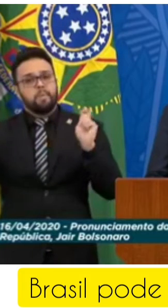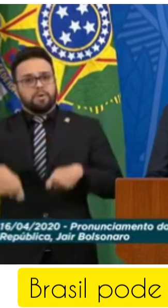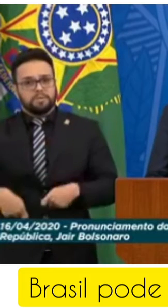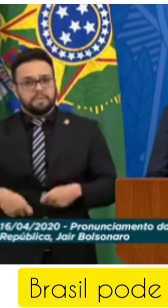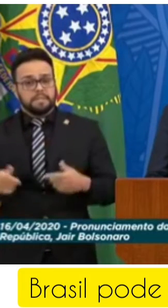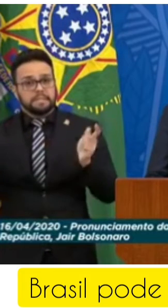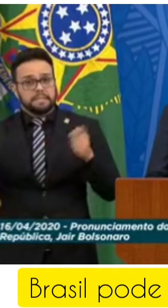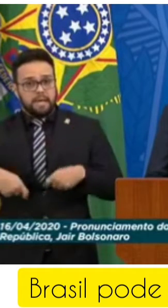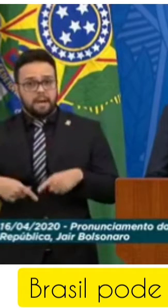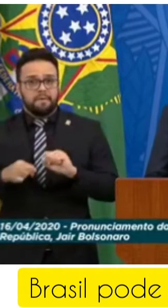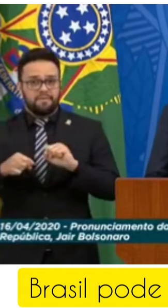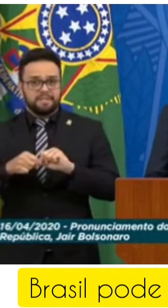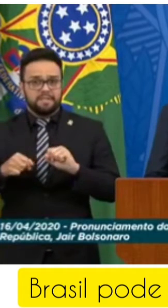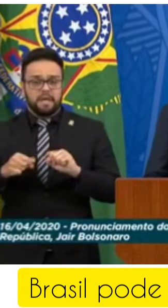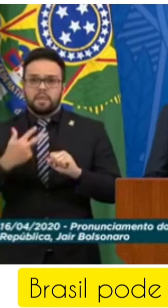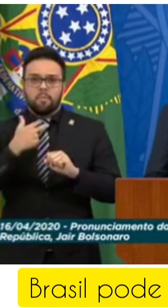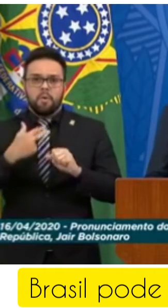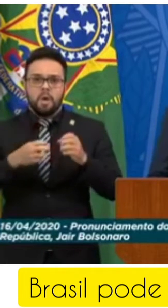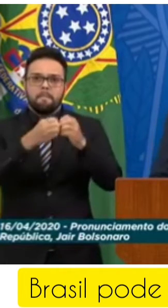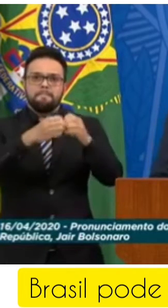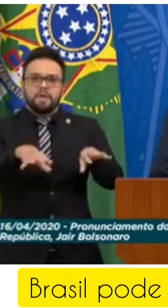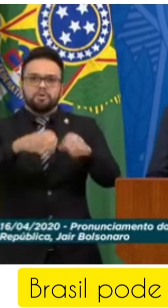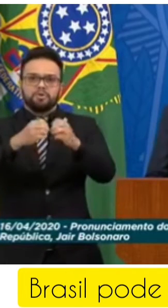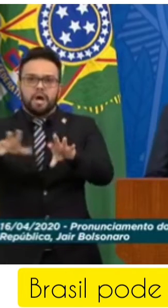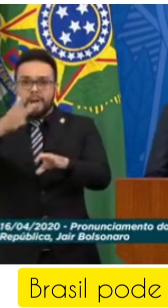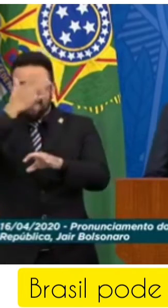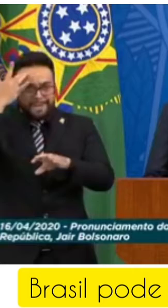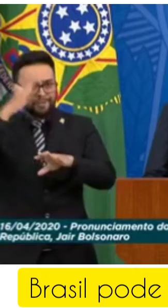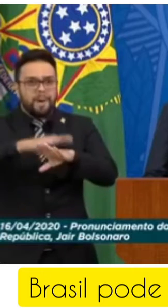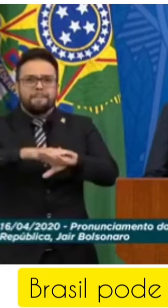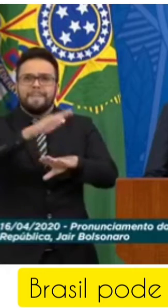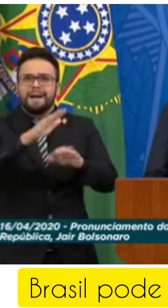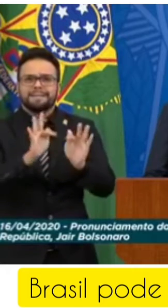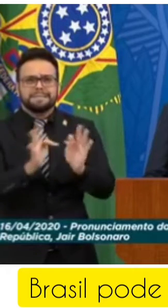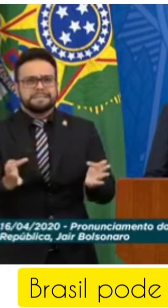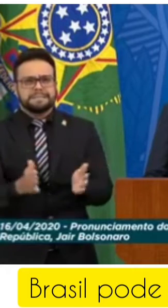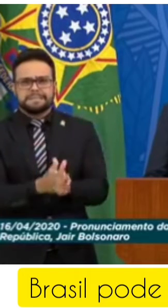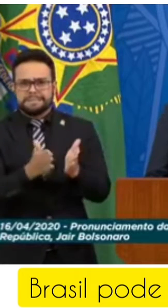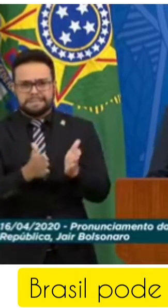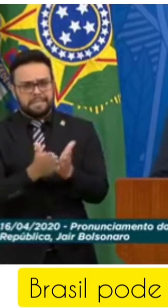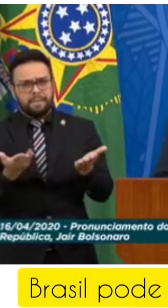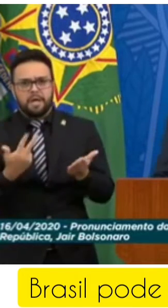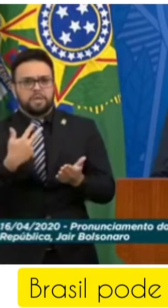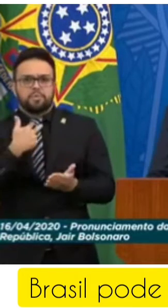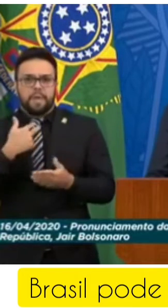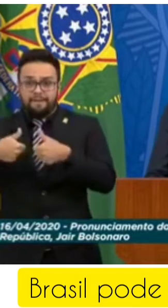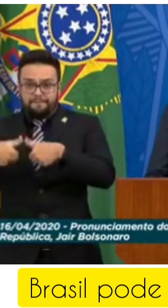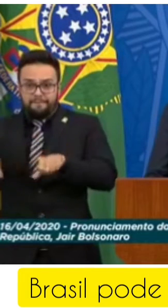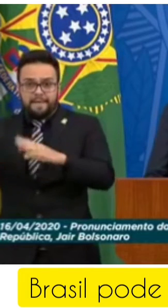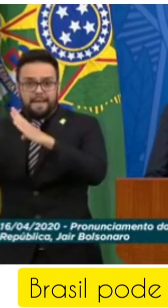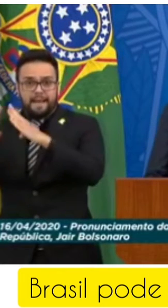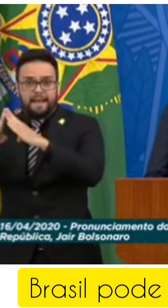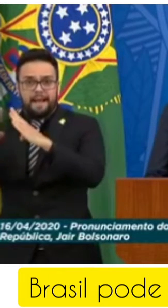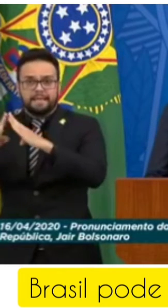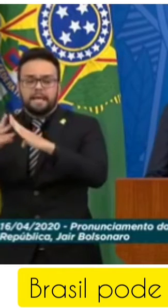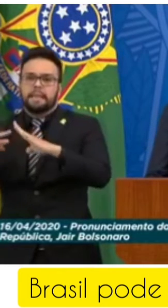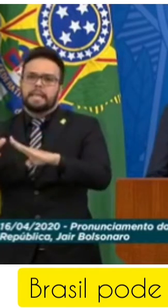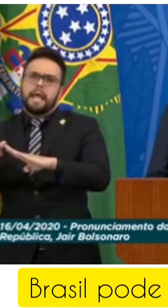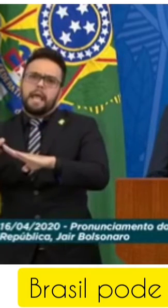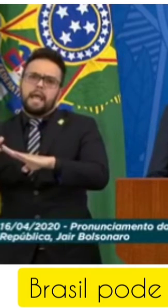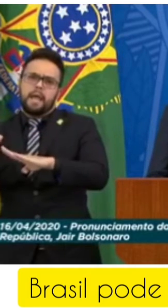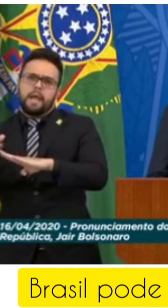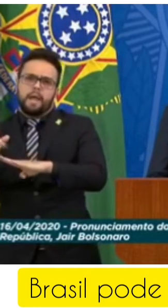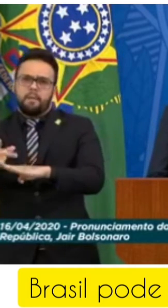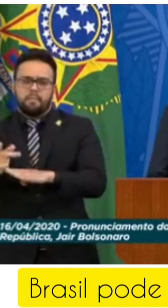poderemos prejudicar os mais necessitados. Eles não têm como ficar em casa por muito tempo